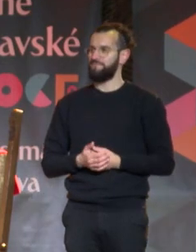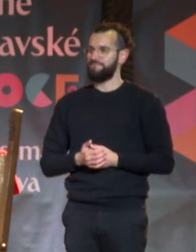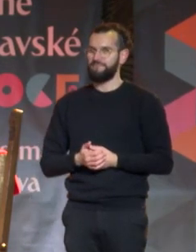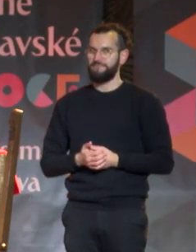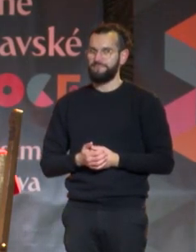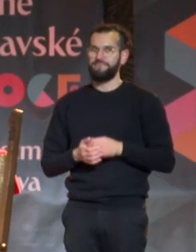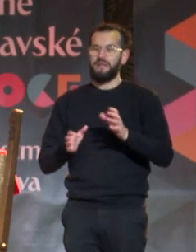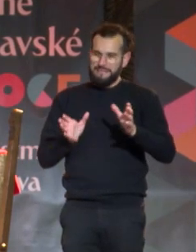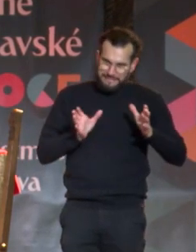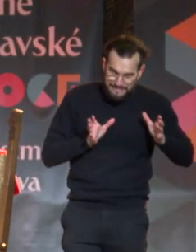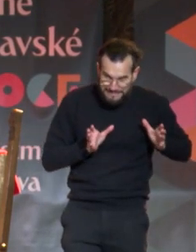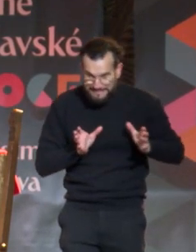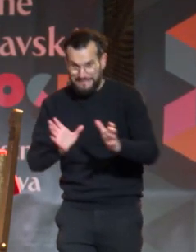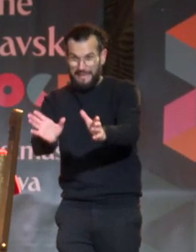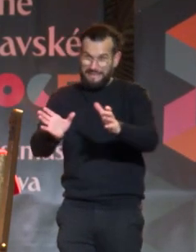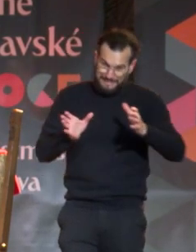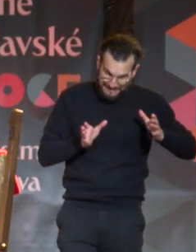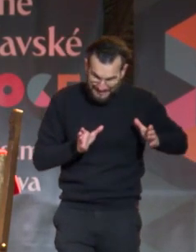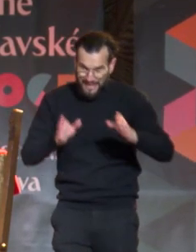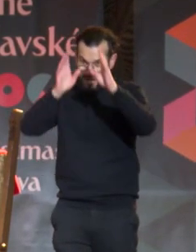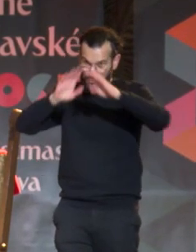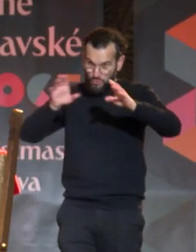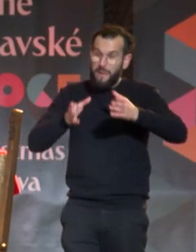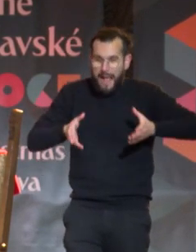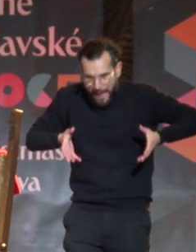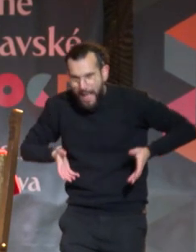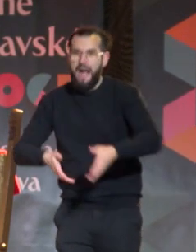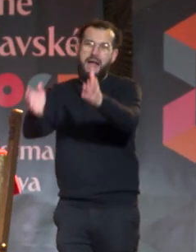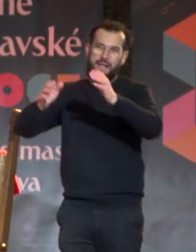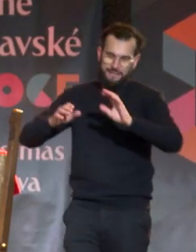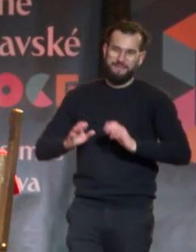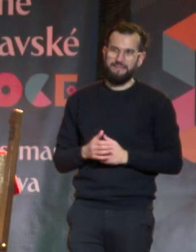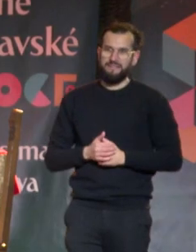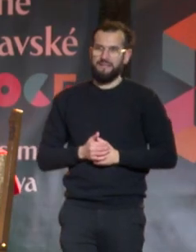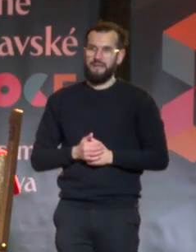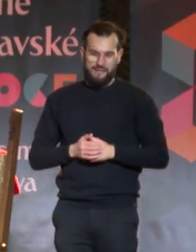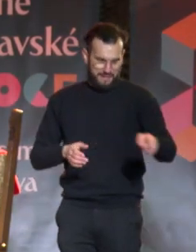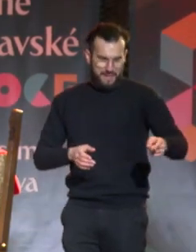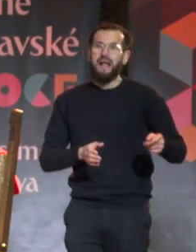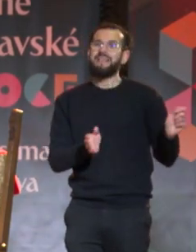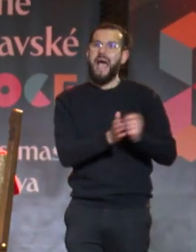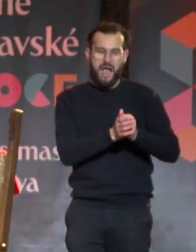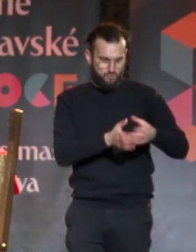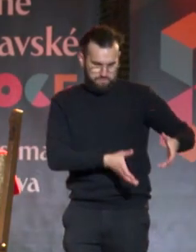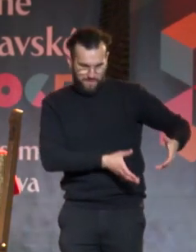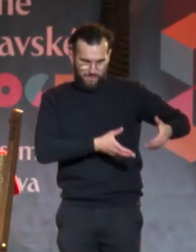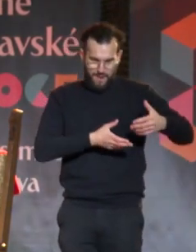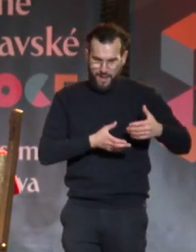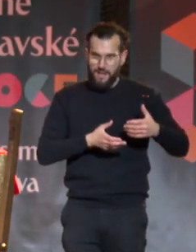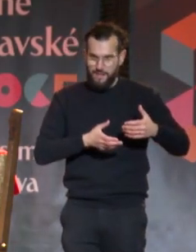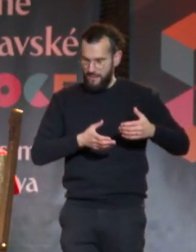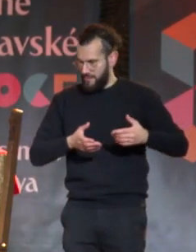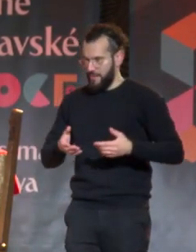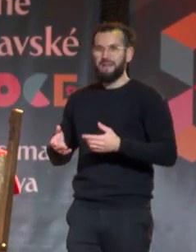Konečne pretlačí stromček dverami a je vnútri. Nadhodí si tašku s nákupom, aj druhé dvojča